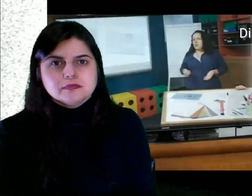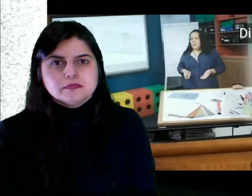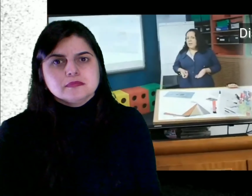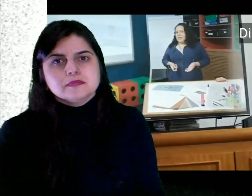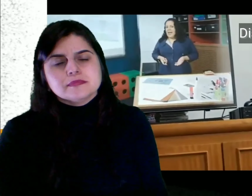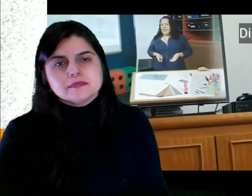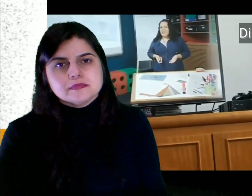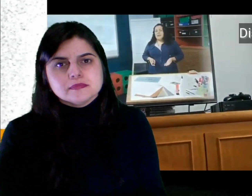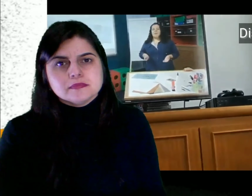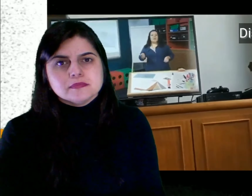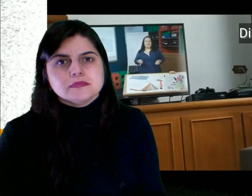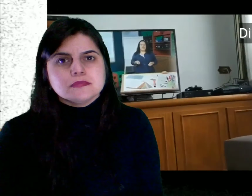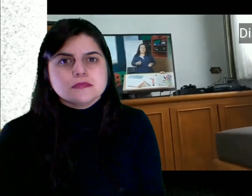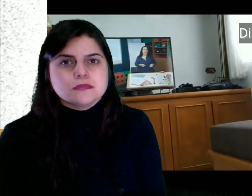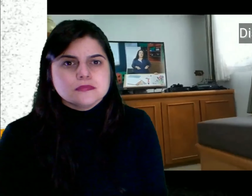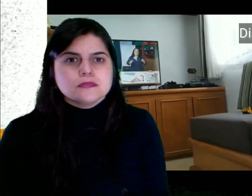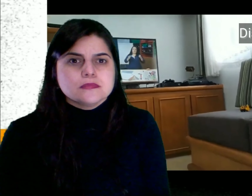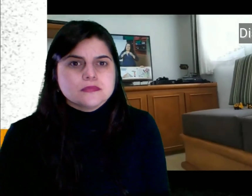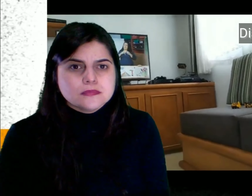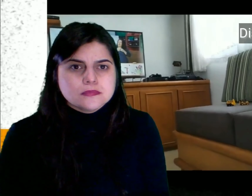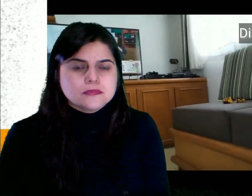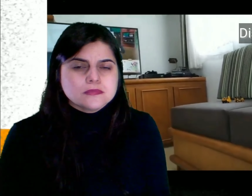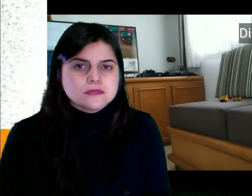Ele ali prestando atenção.